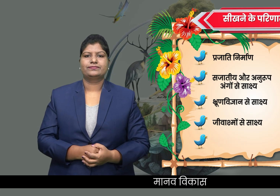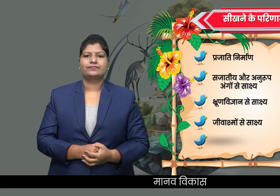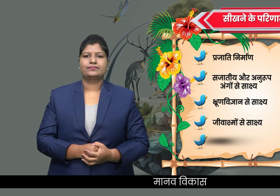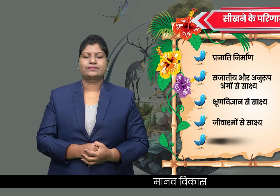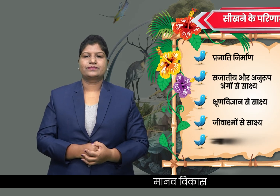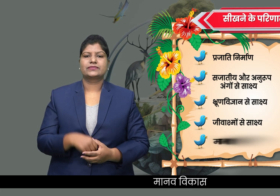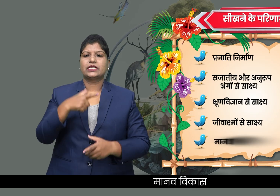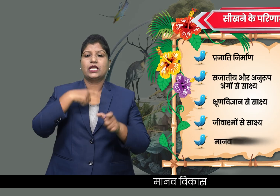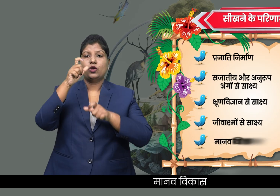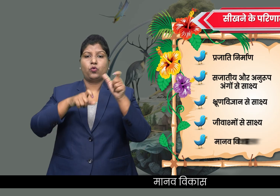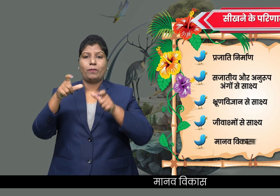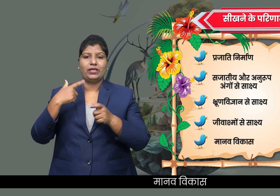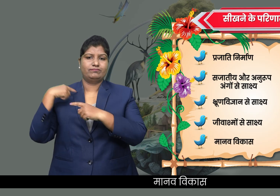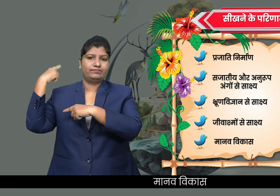मानव विकास।